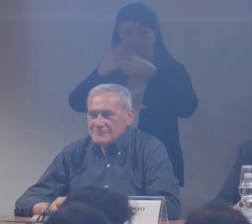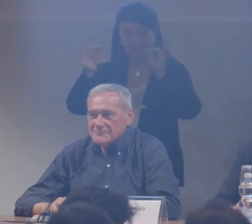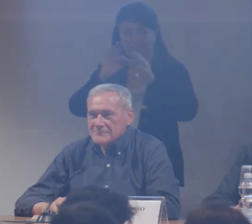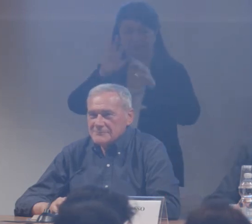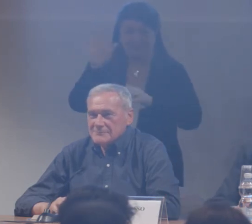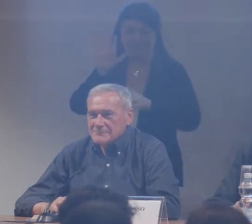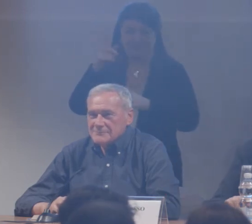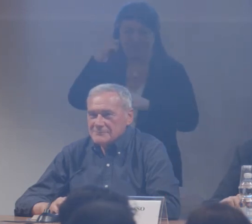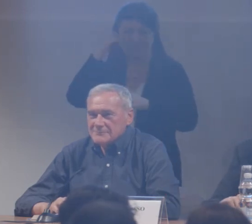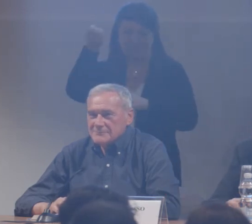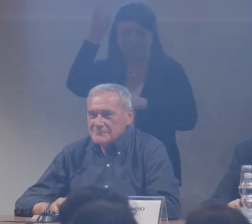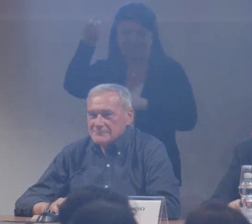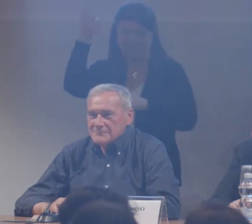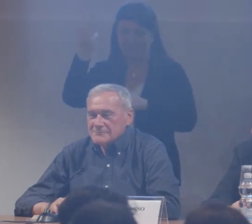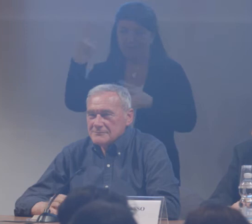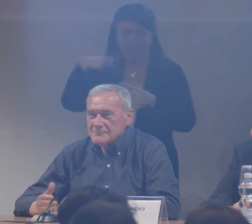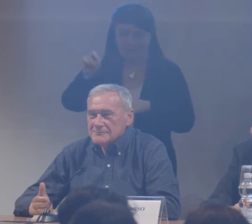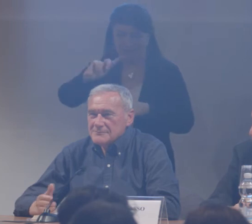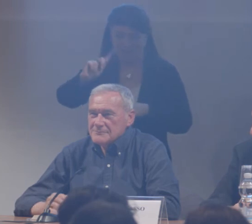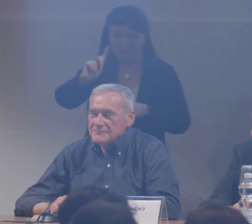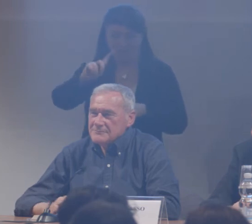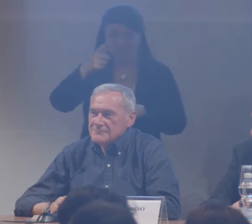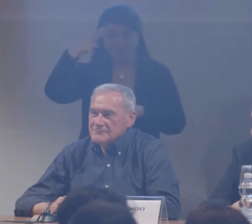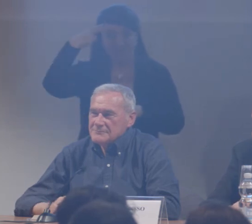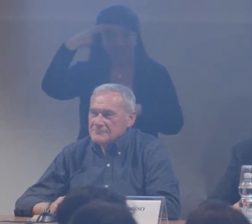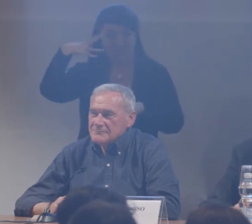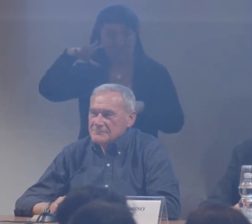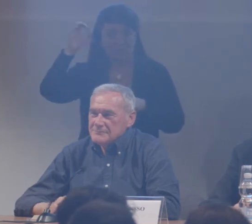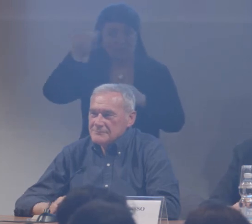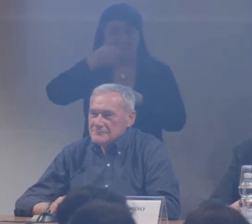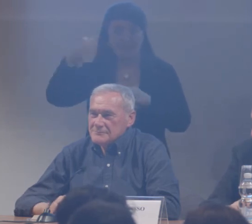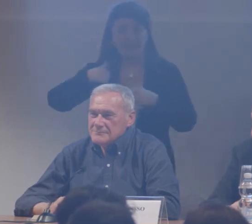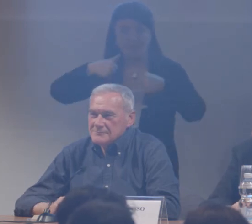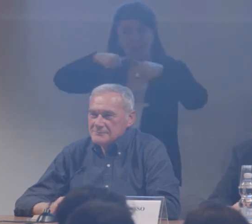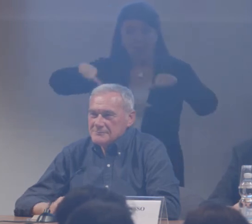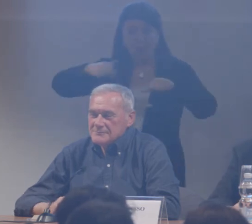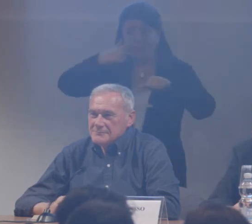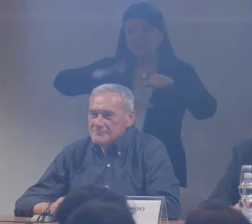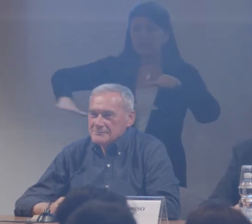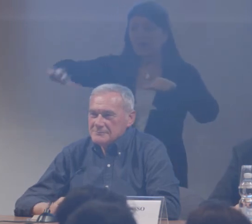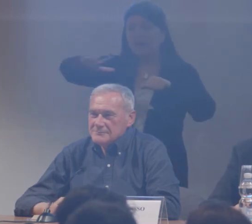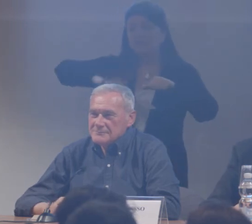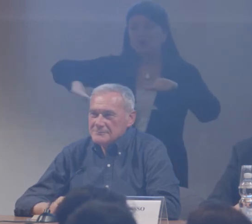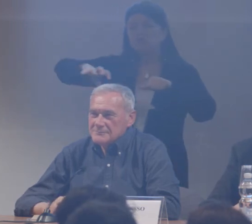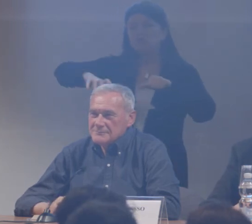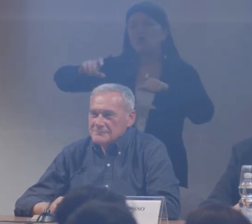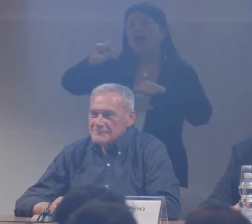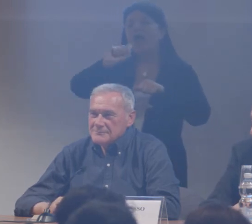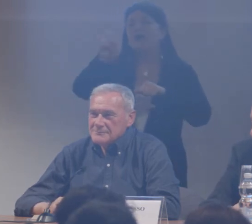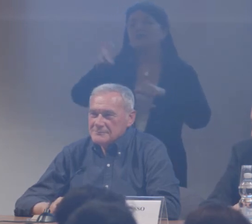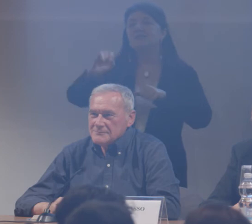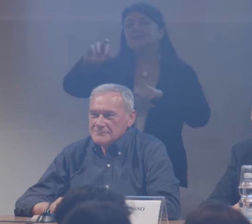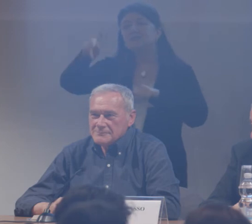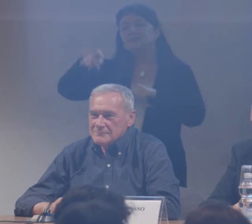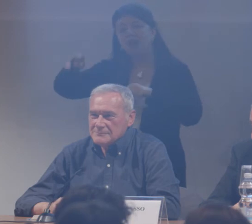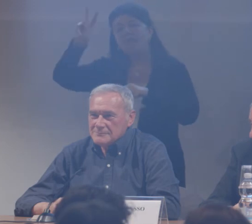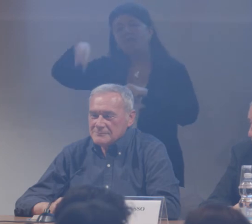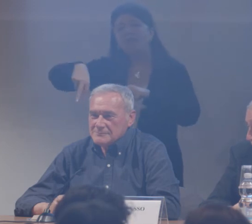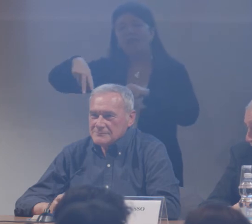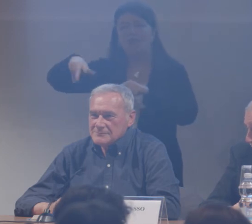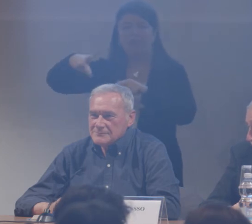inventata, io me la ricordo perfettamente, perché io abitavo alla Zisa, che è un quartiere popolare di Palermo, acqua nei rubinetti non